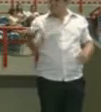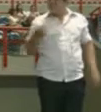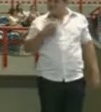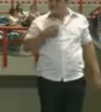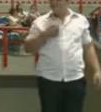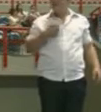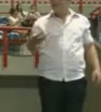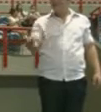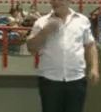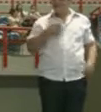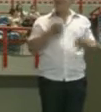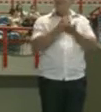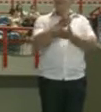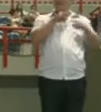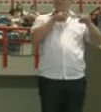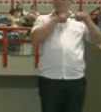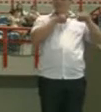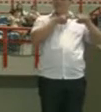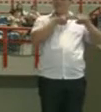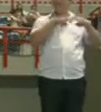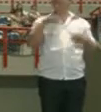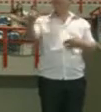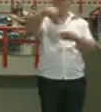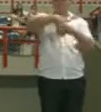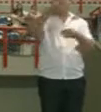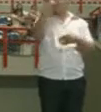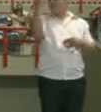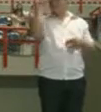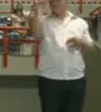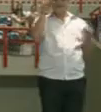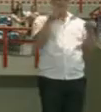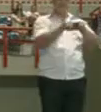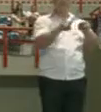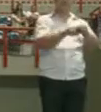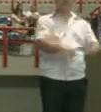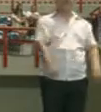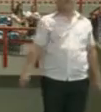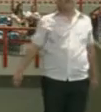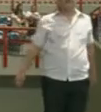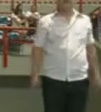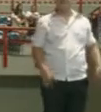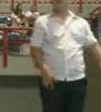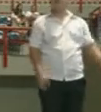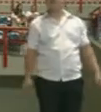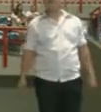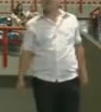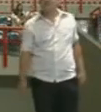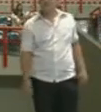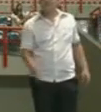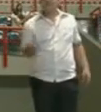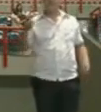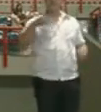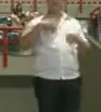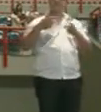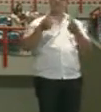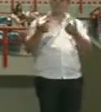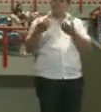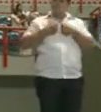Receba, comprou uma pizza e vota no outro candidato, entendeu? Não se vendam, pessoal, estou brincando, mas não se